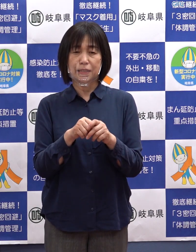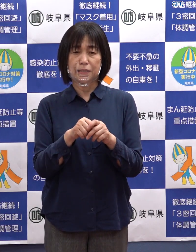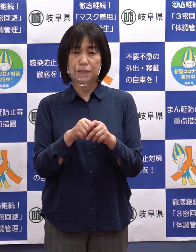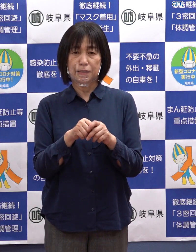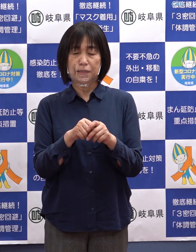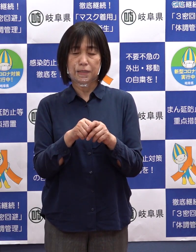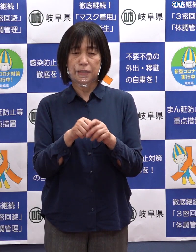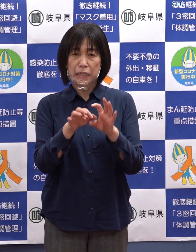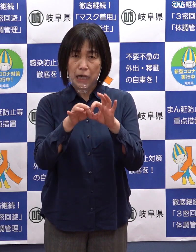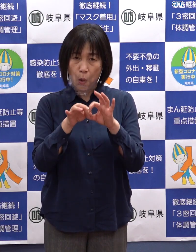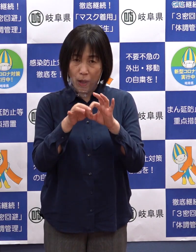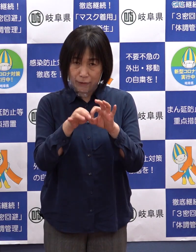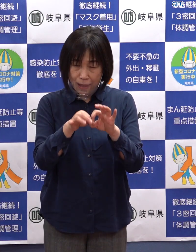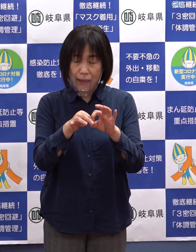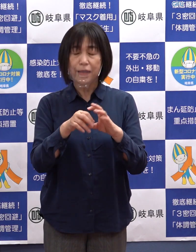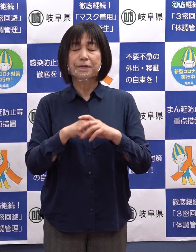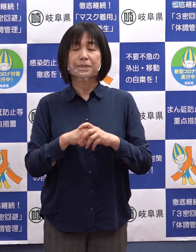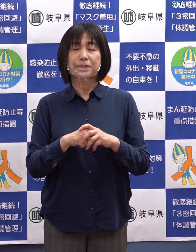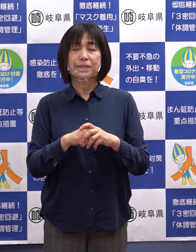ね、